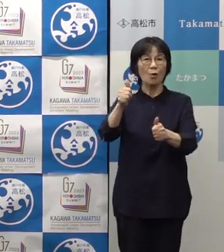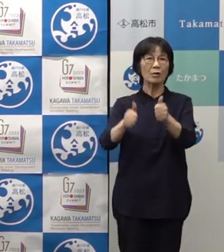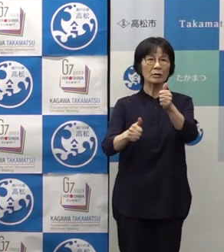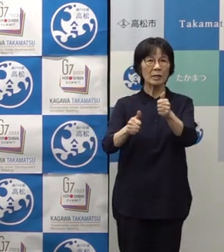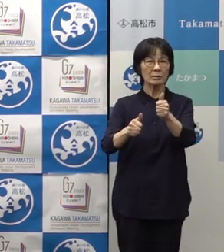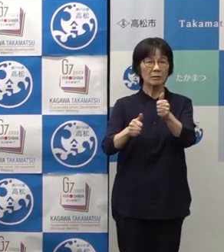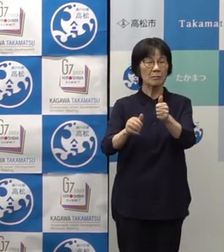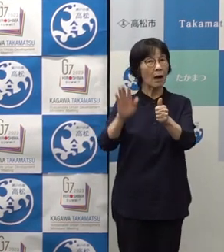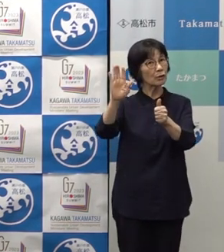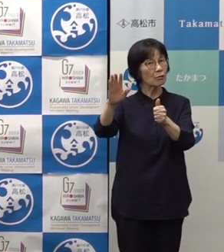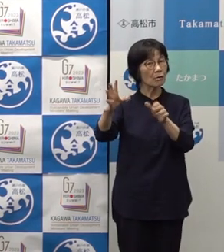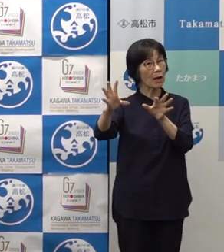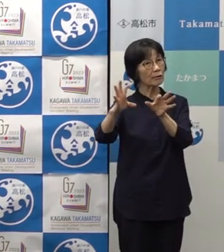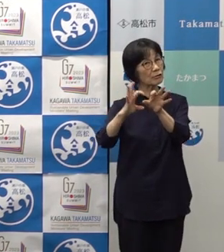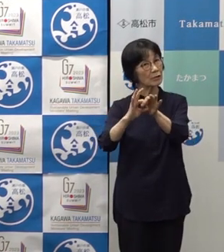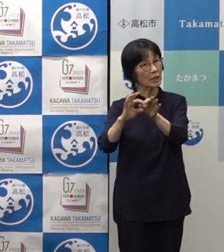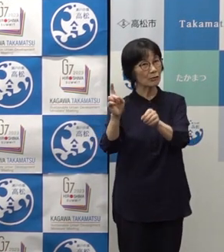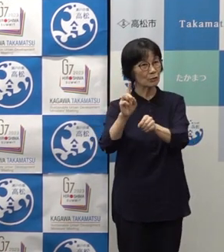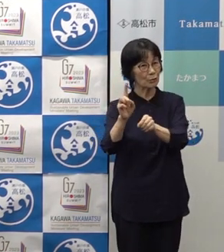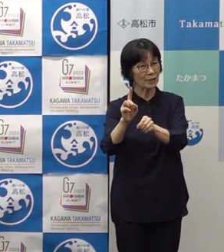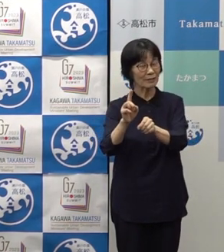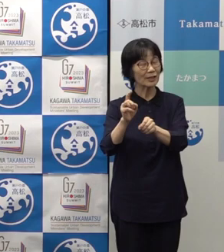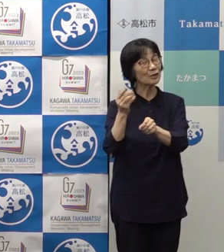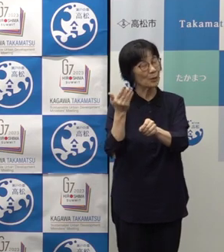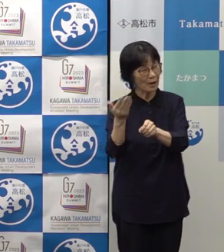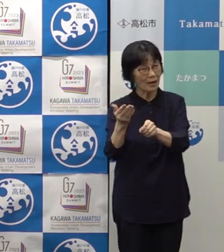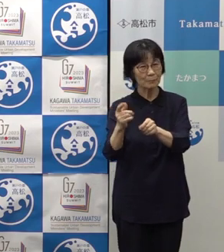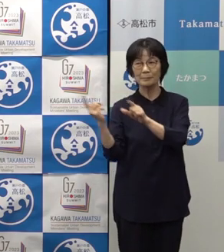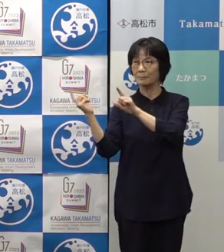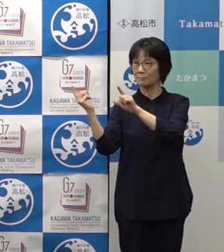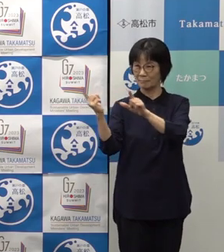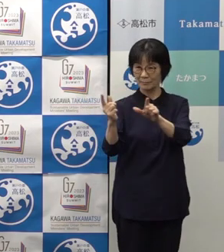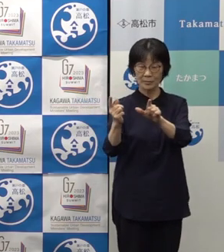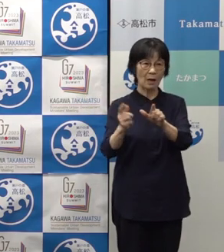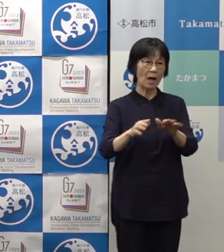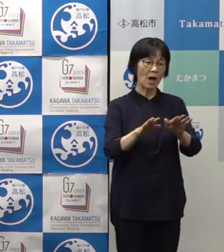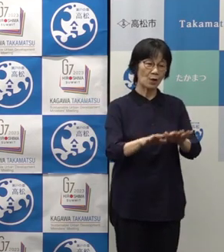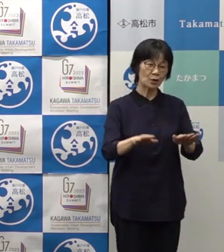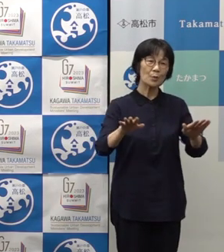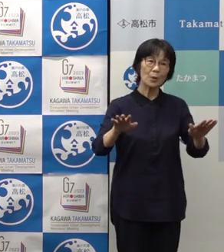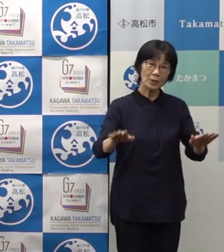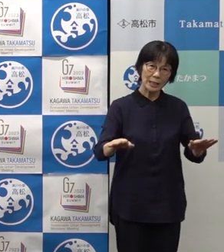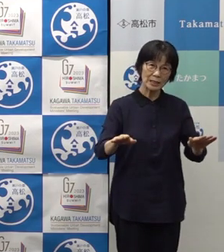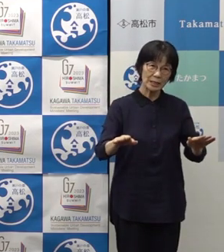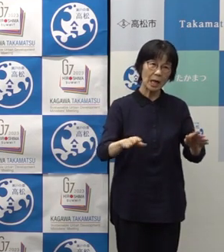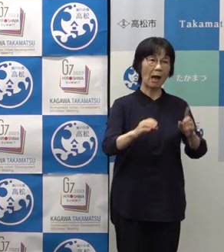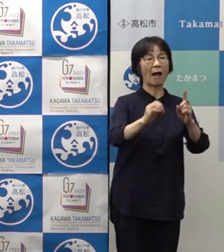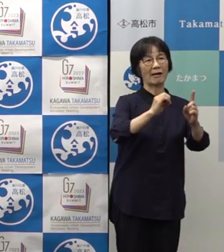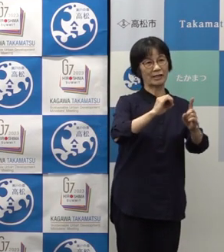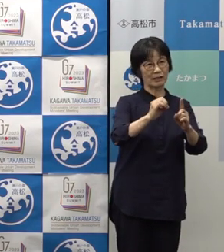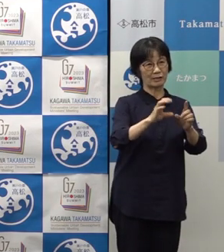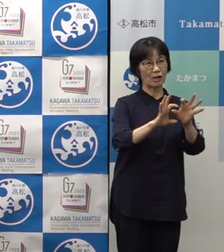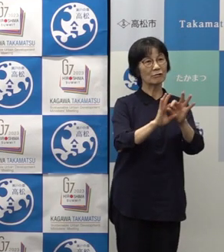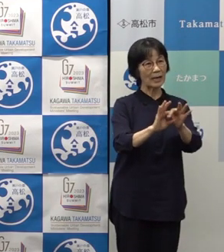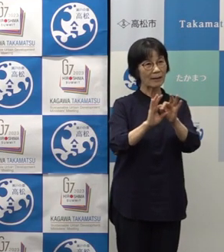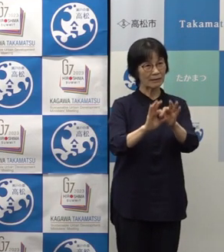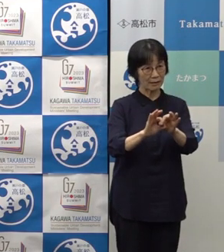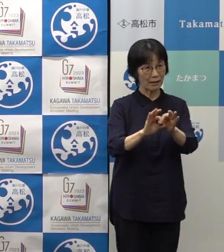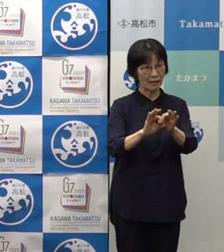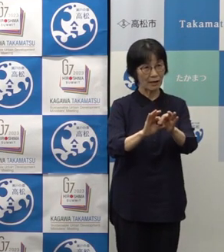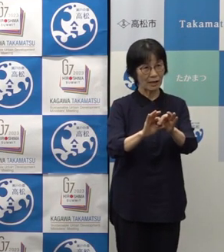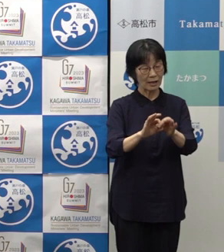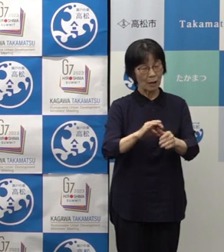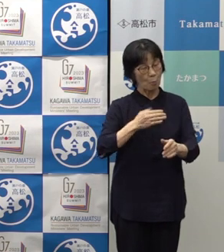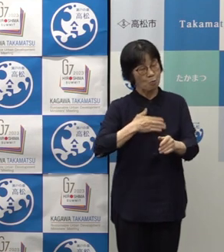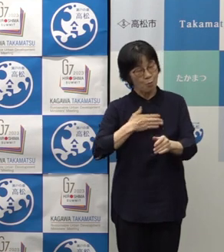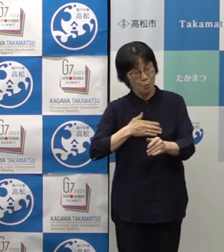か。子どもたちが、まあ、それ IT 関係にデジタル関係として慣れ親しむ